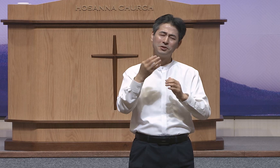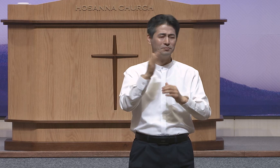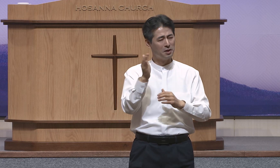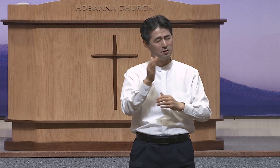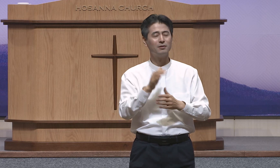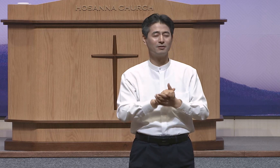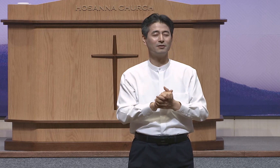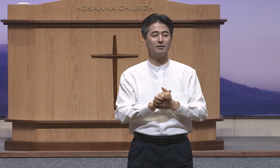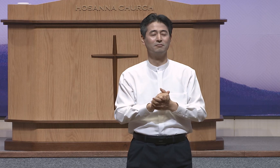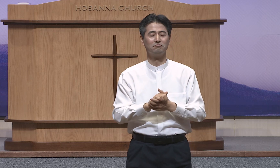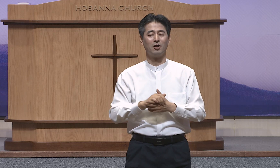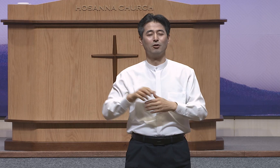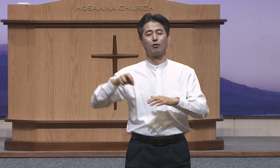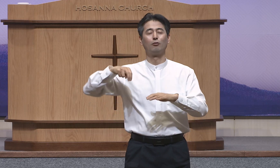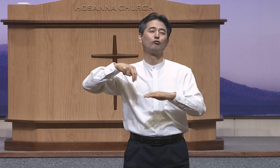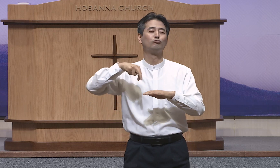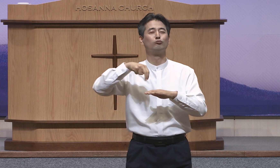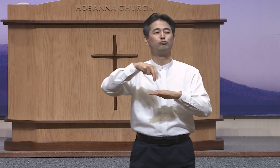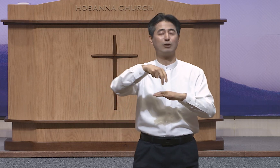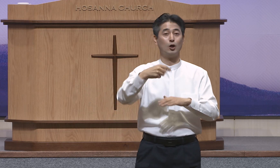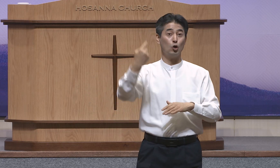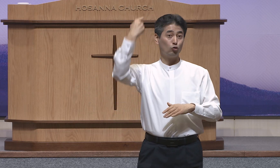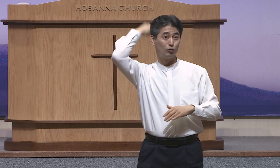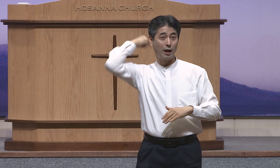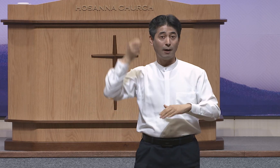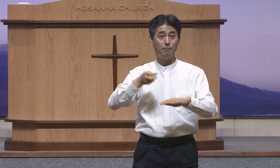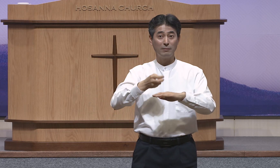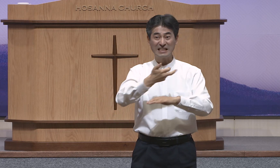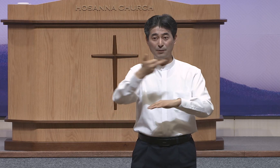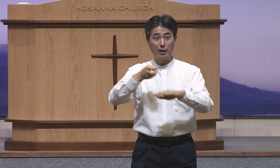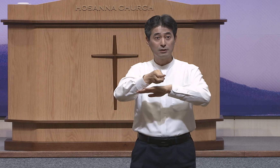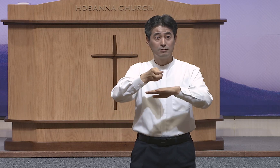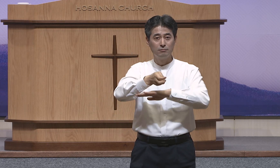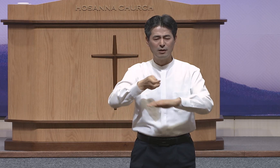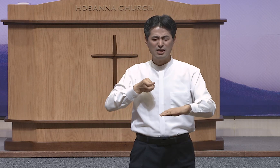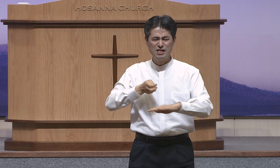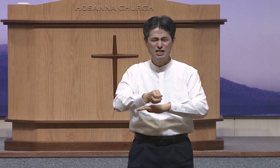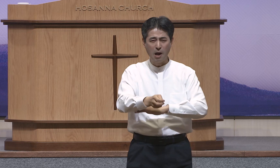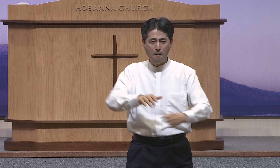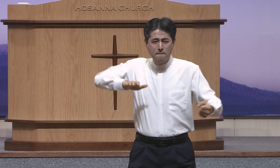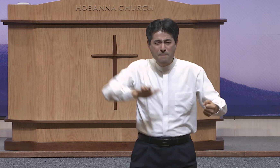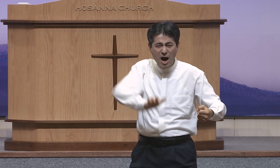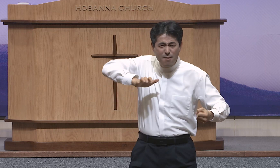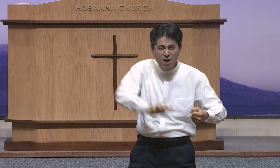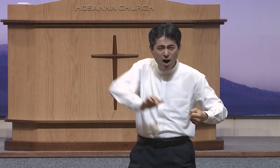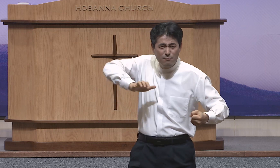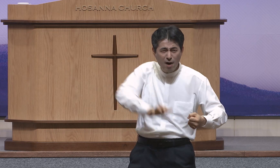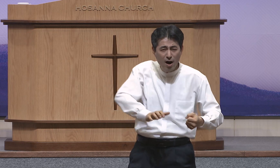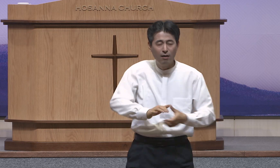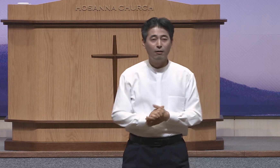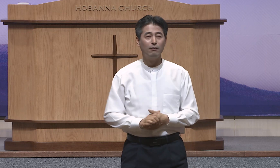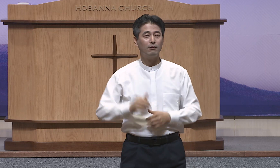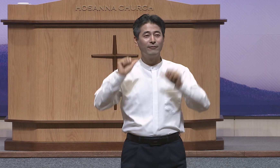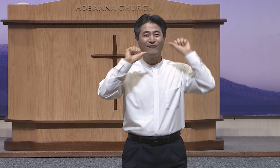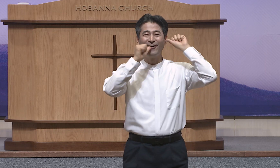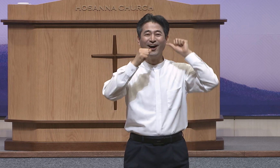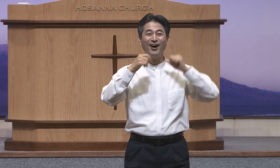한 서너 살, 4, 5살 때였는데 뒤에서 큰 버스가 팡팡 거리는데 저는